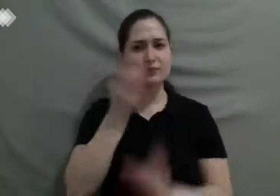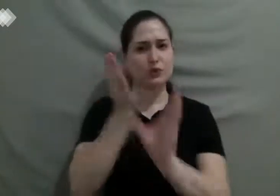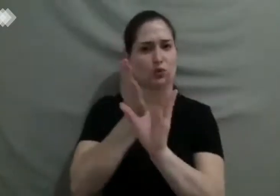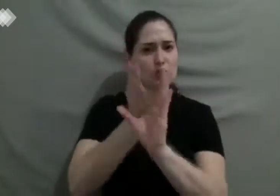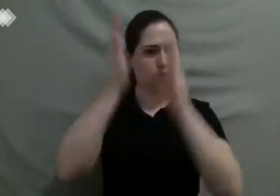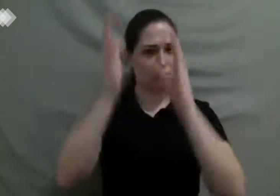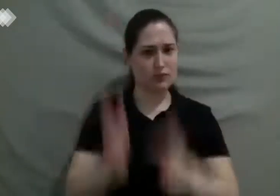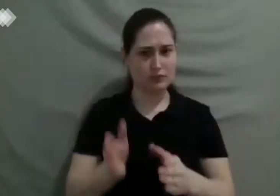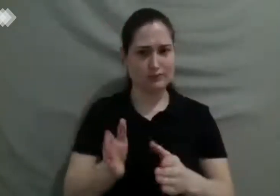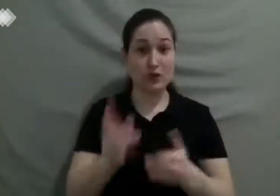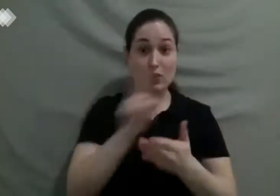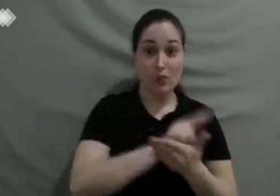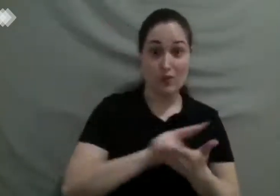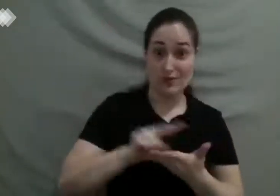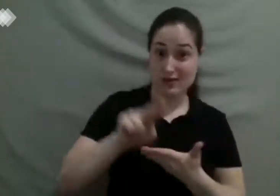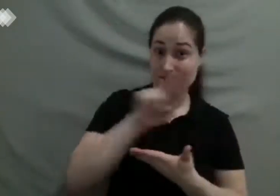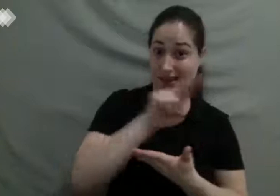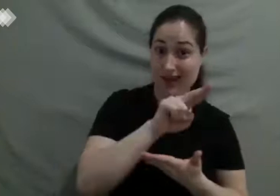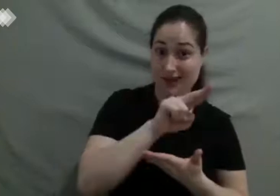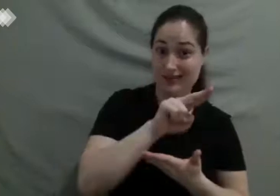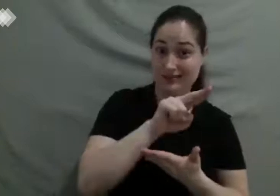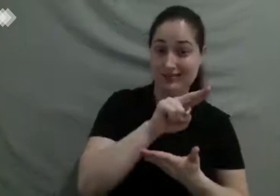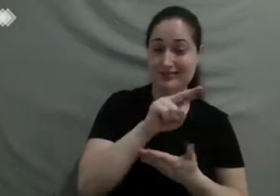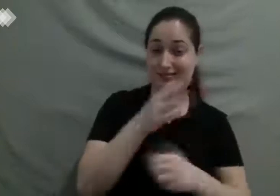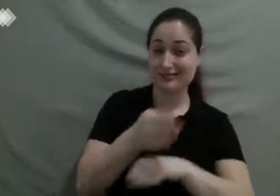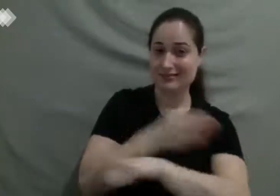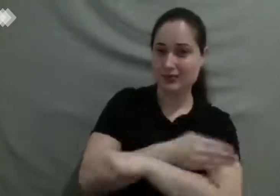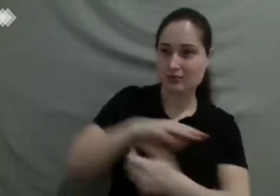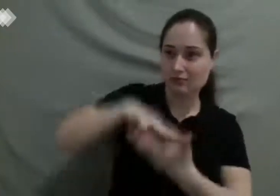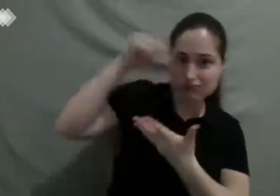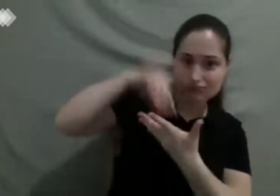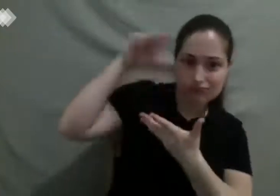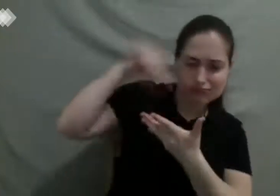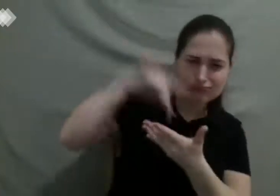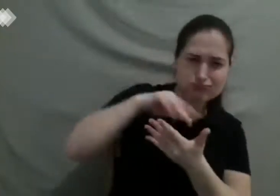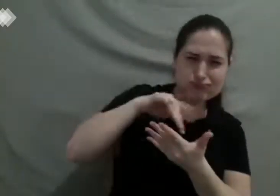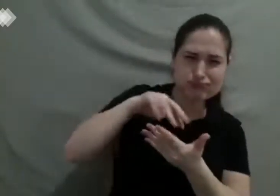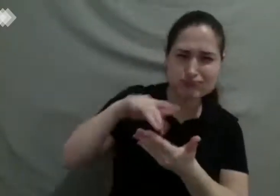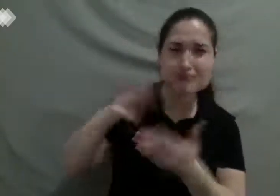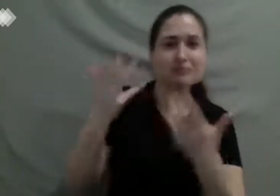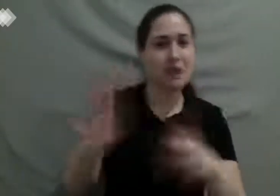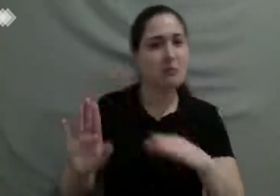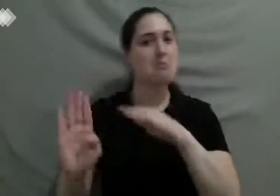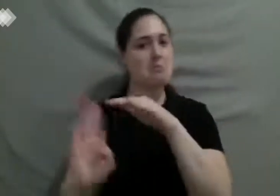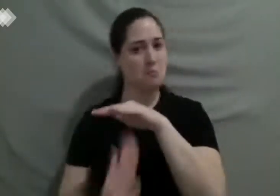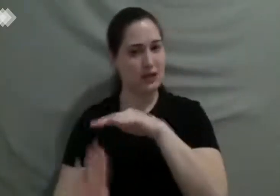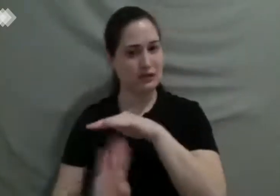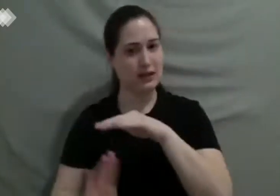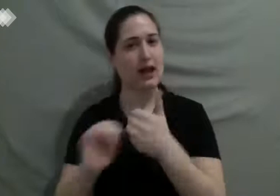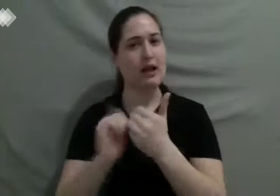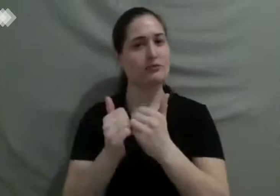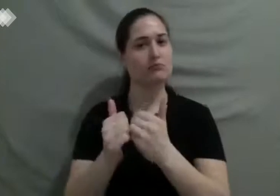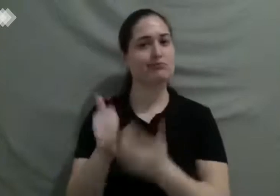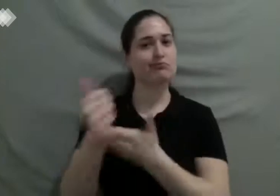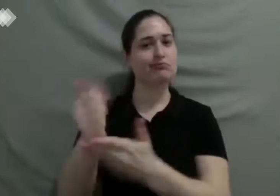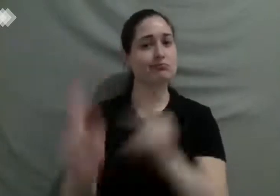salir de las universidades, puedan tener un poco como estas orientaciones que hemos estado dando, que